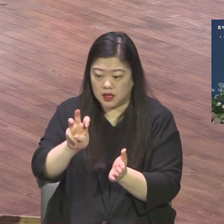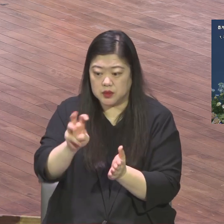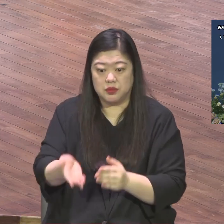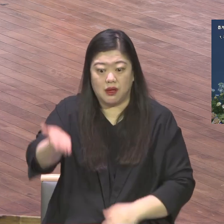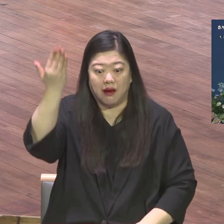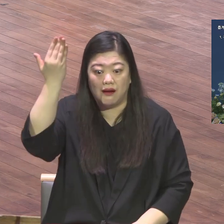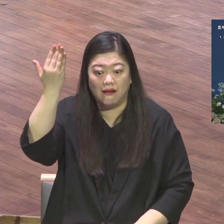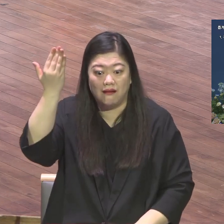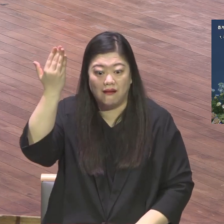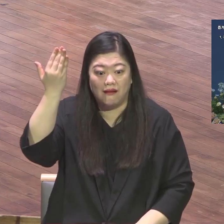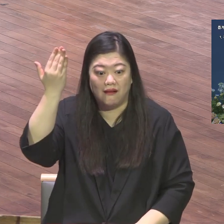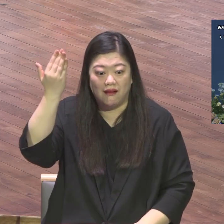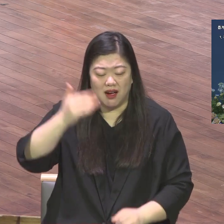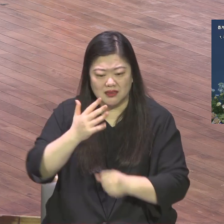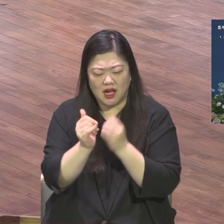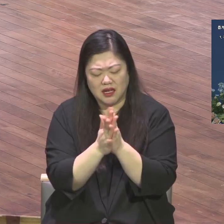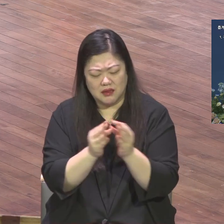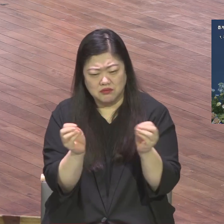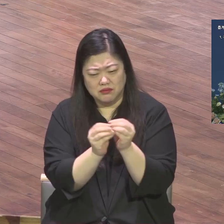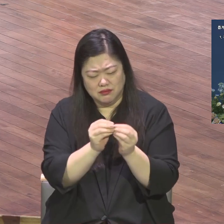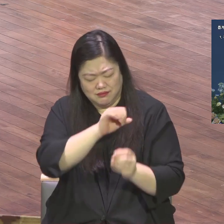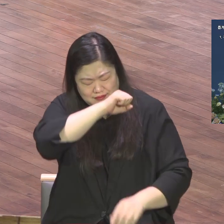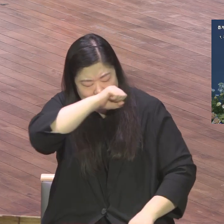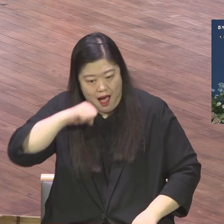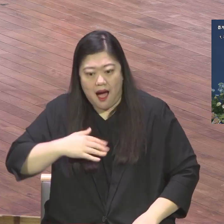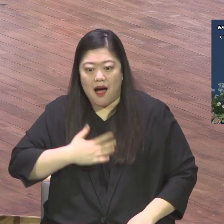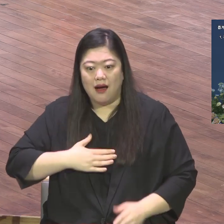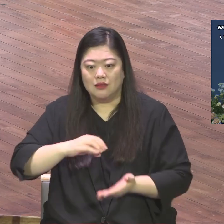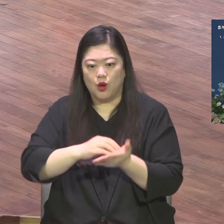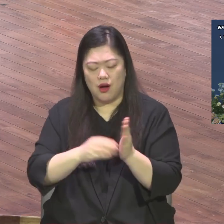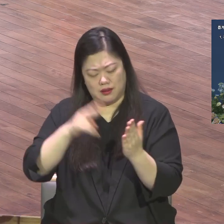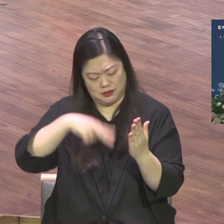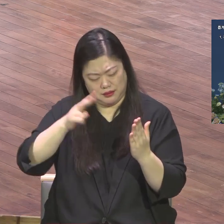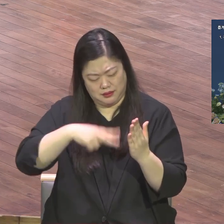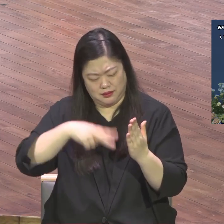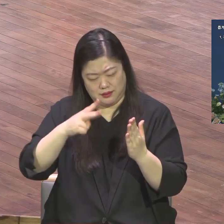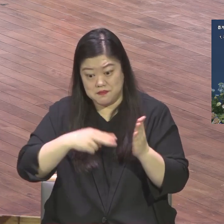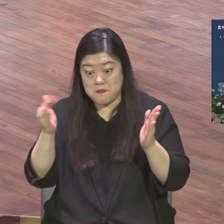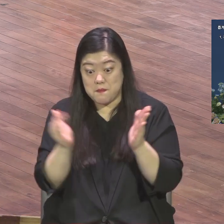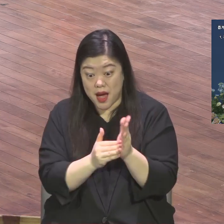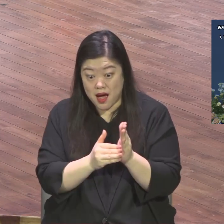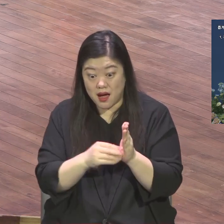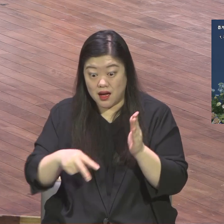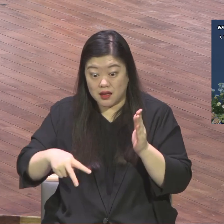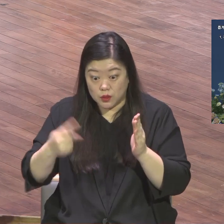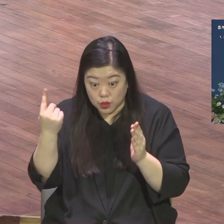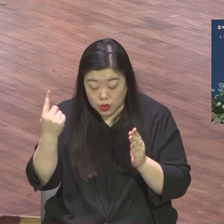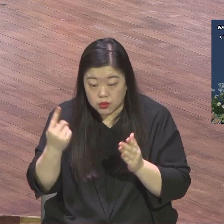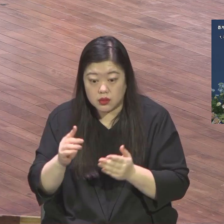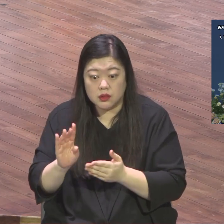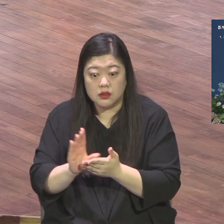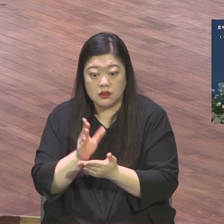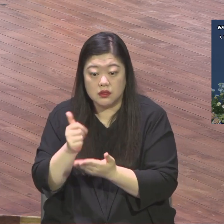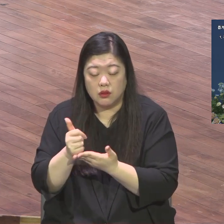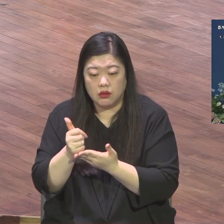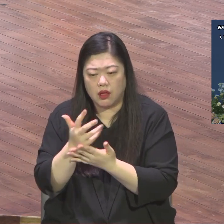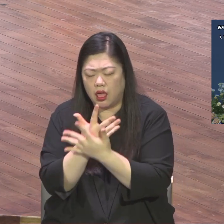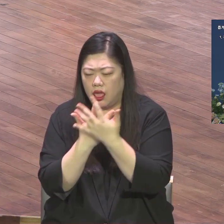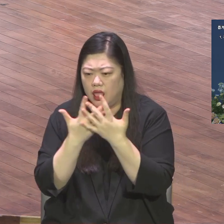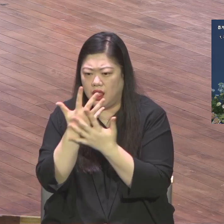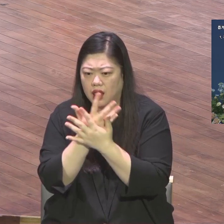할 정도로 성경을 꿰뚫어가지고 그냥 엄청나게 많이 알았는데 성경 본질 핵심을 놓쳐